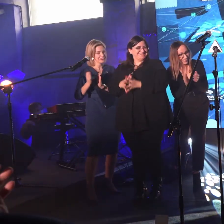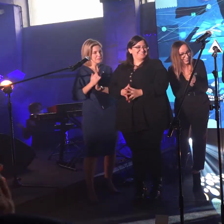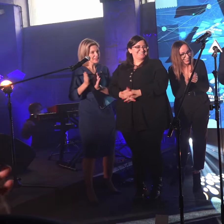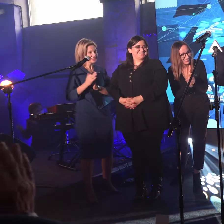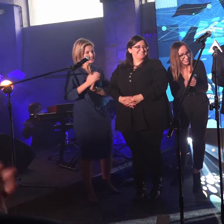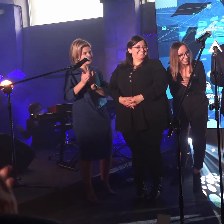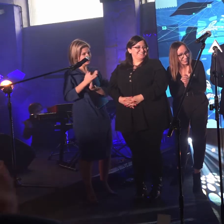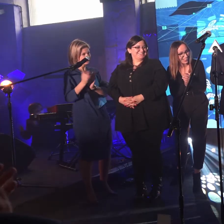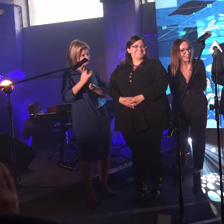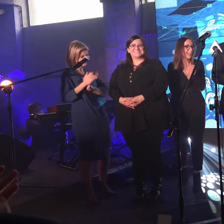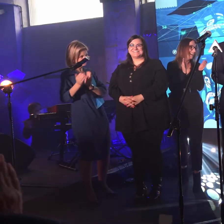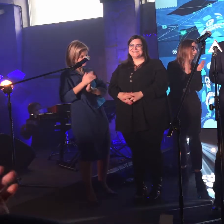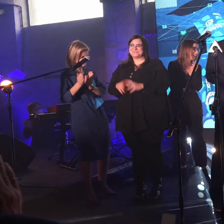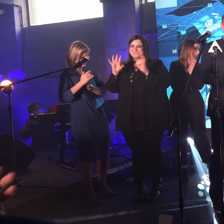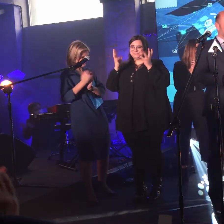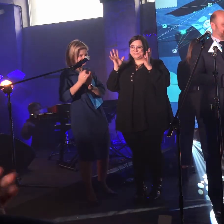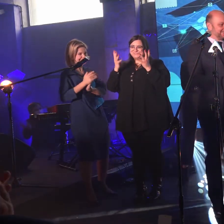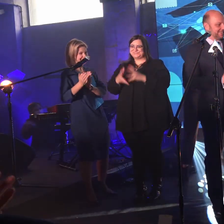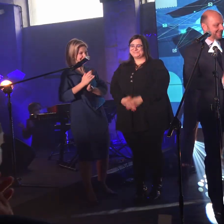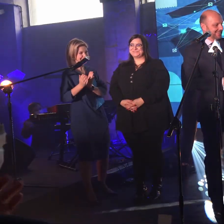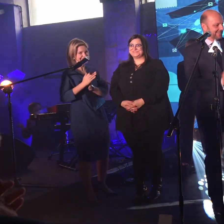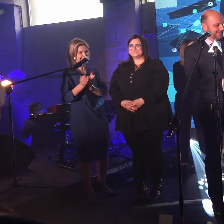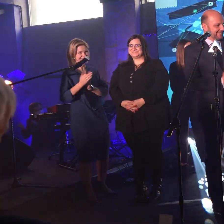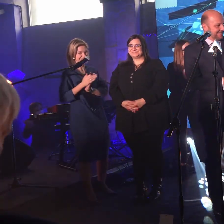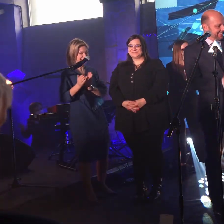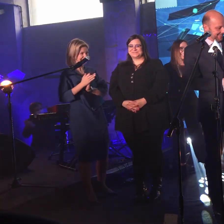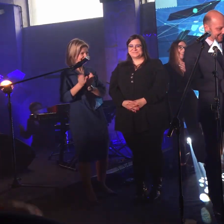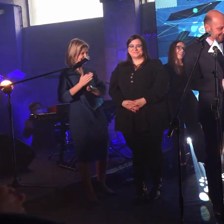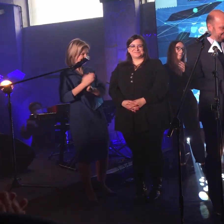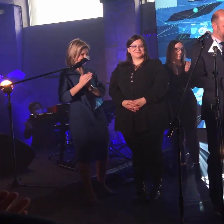muzealnictwie, polegający na interdyscyplinarnym sposobie przedstawiania zbiorów.